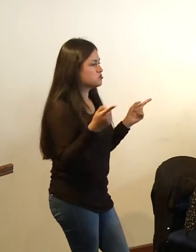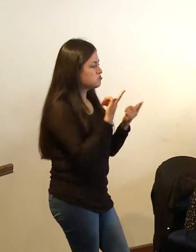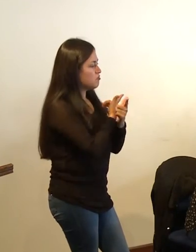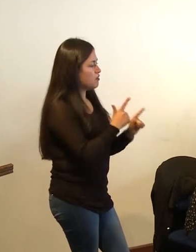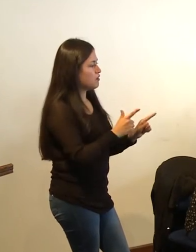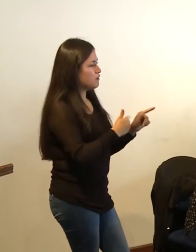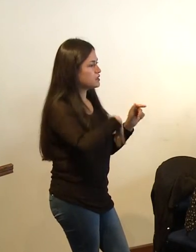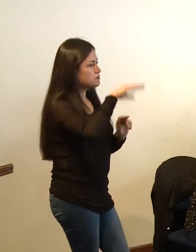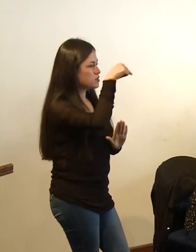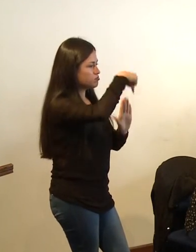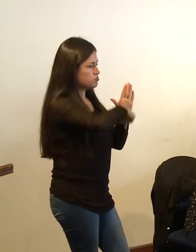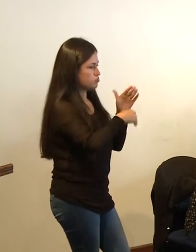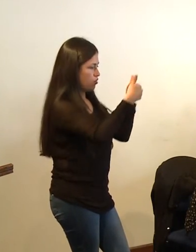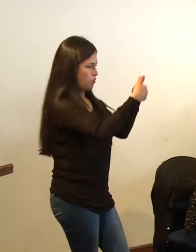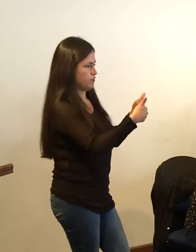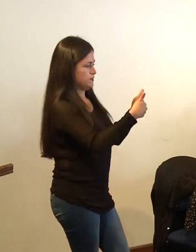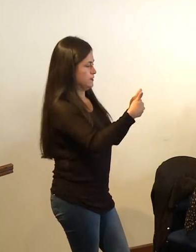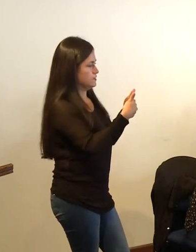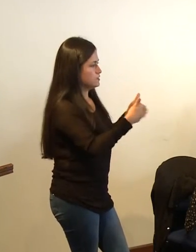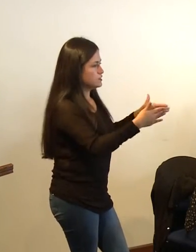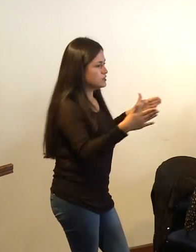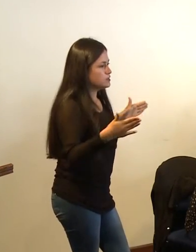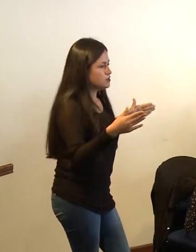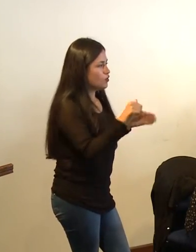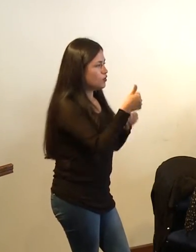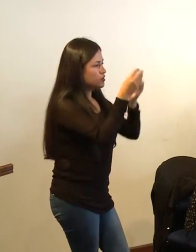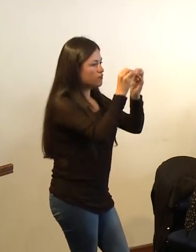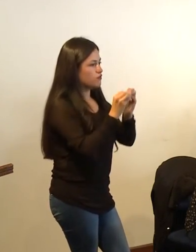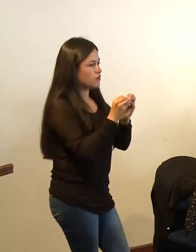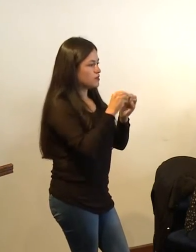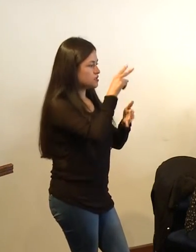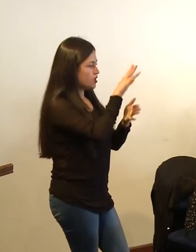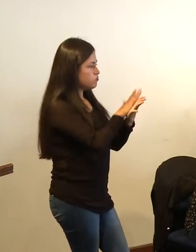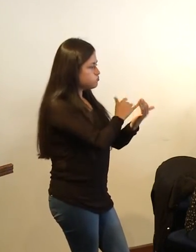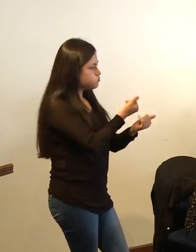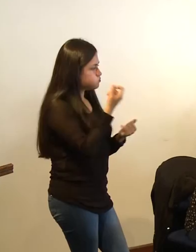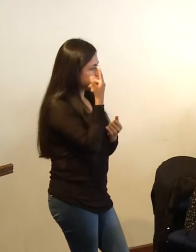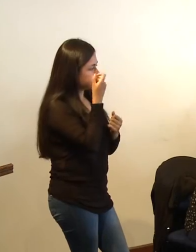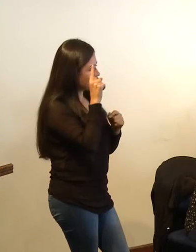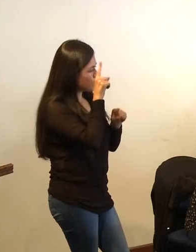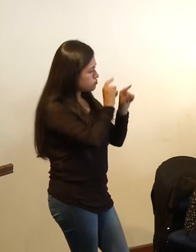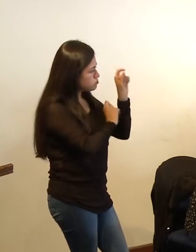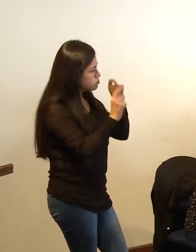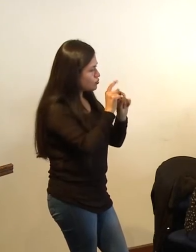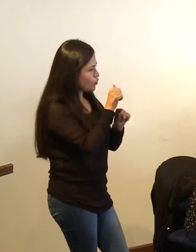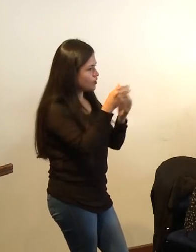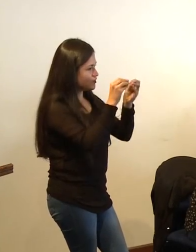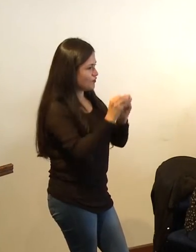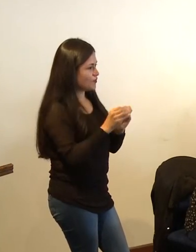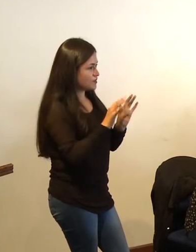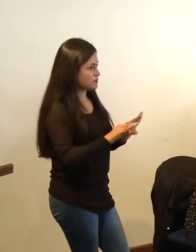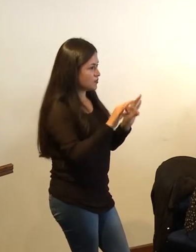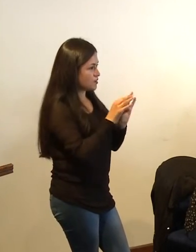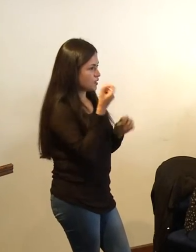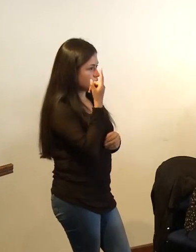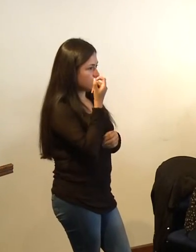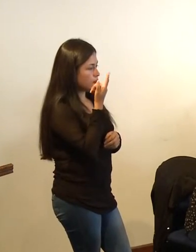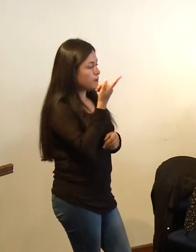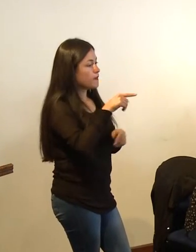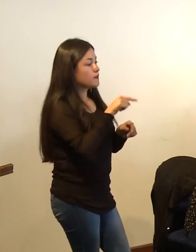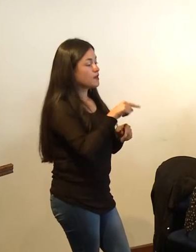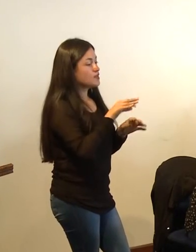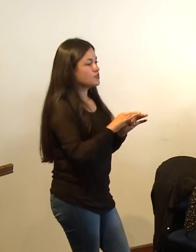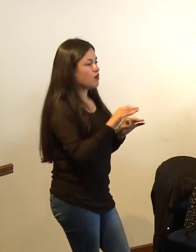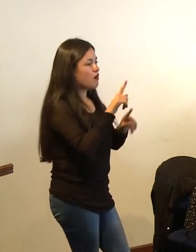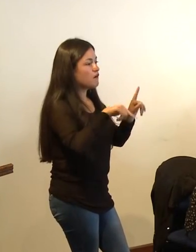ir más allá de la frontera, por unas formas distintas de leer la realidad, nos está impidiendo ver y